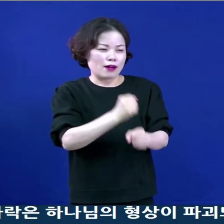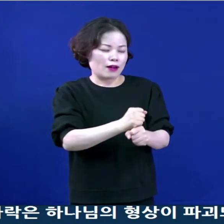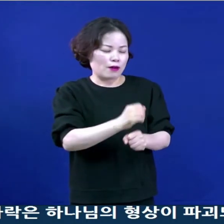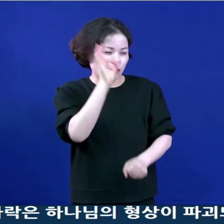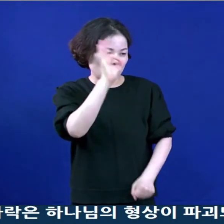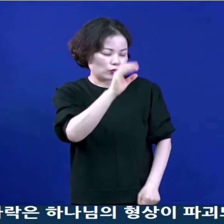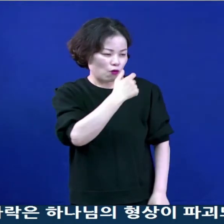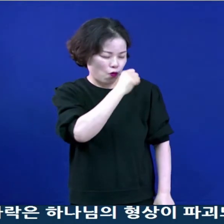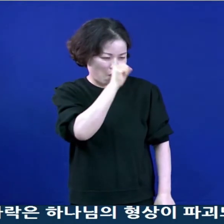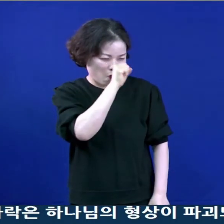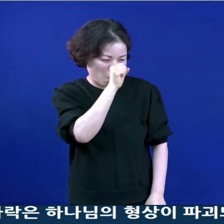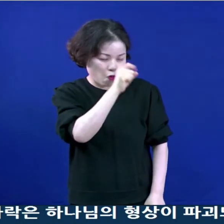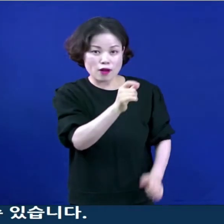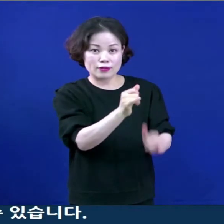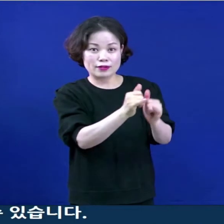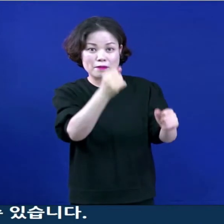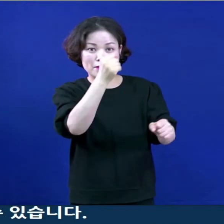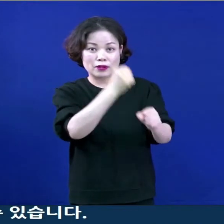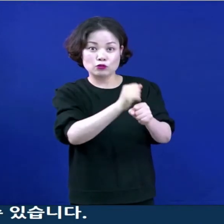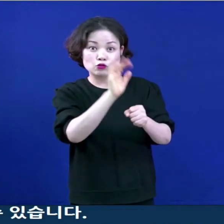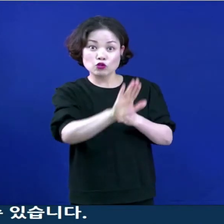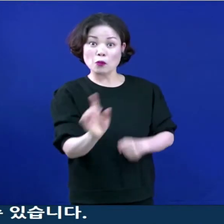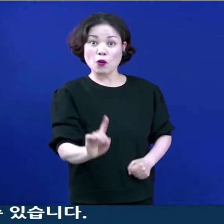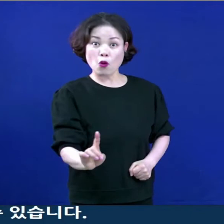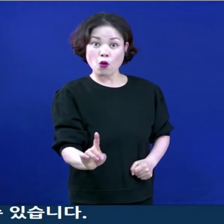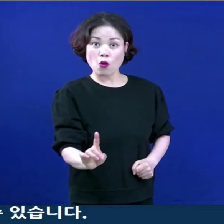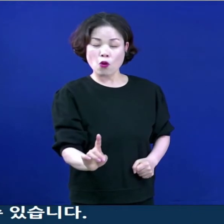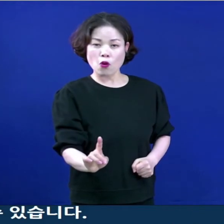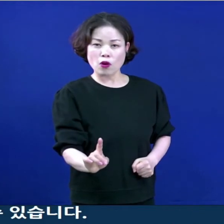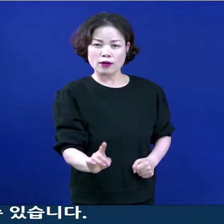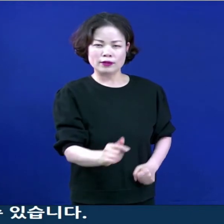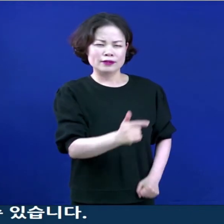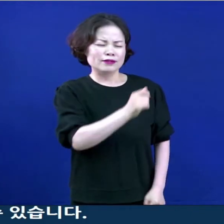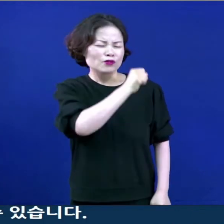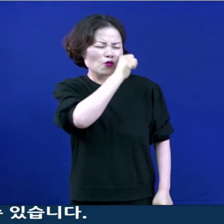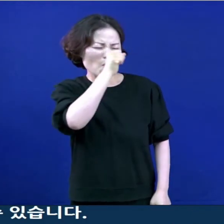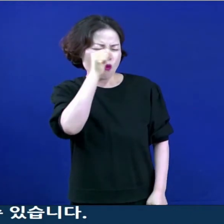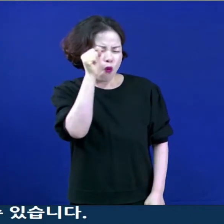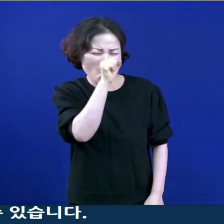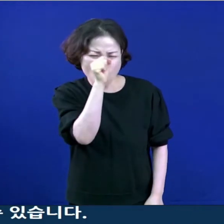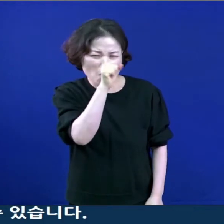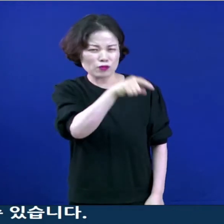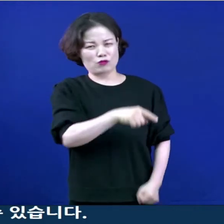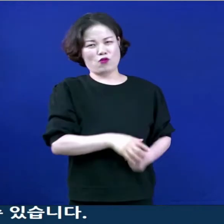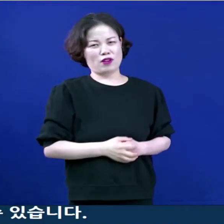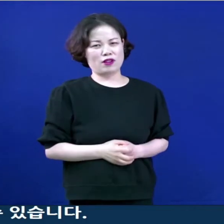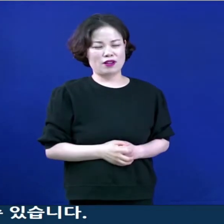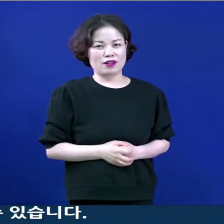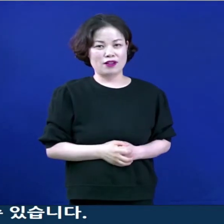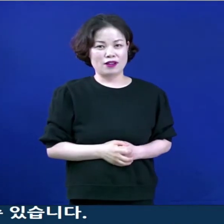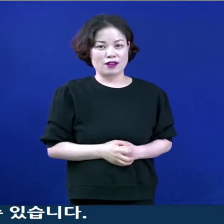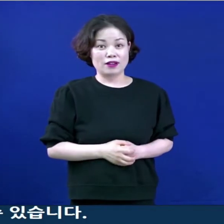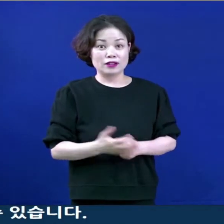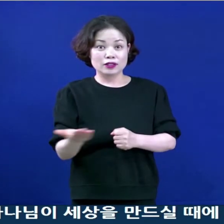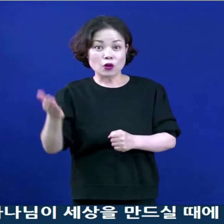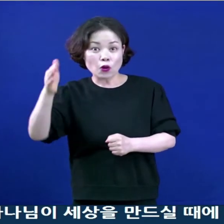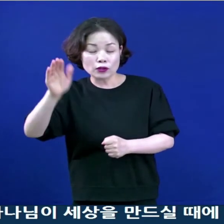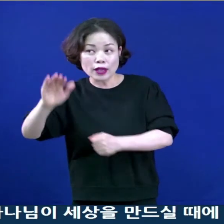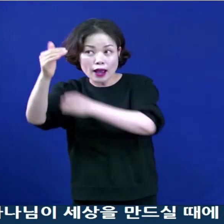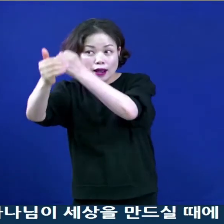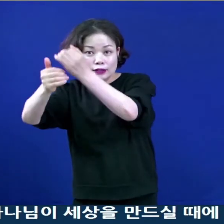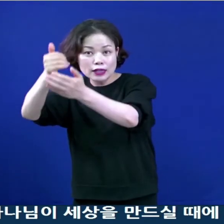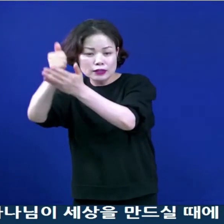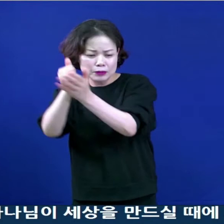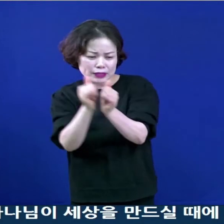사람을 만드시고는 보시기에 어떻게 좋았습니까? 심히 좋았습니다. 그런데